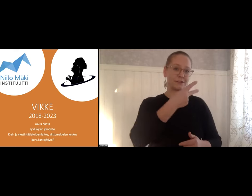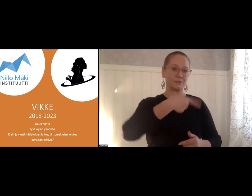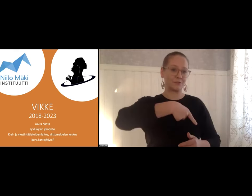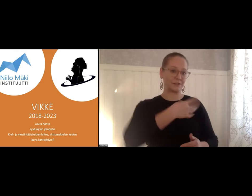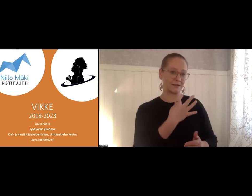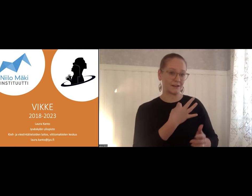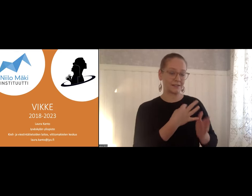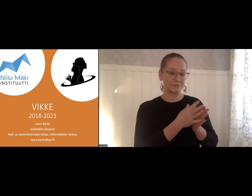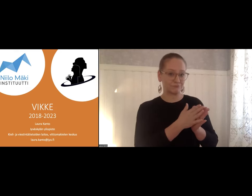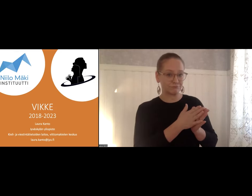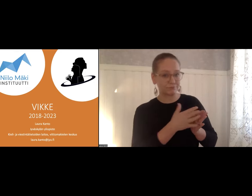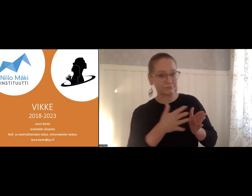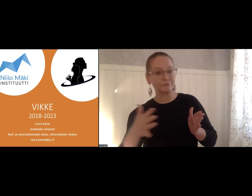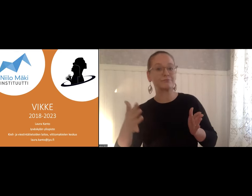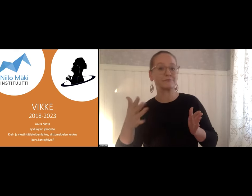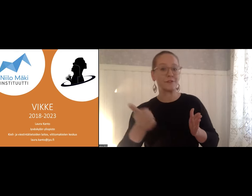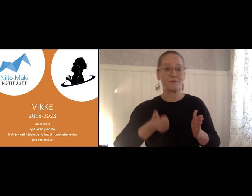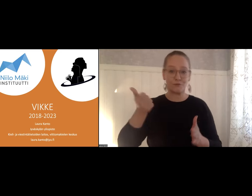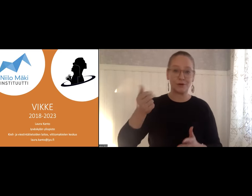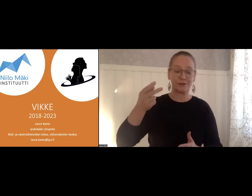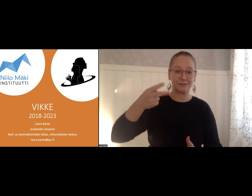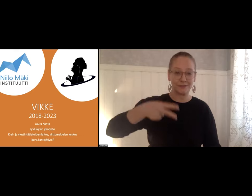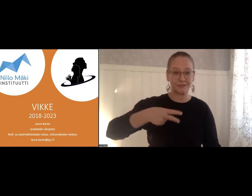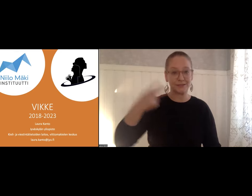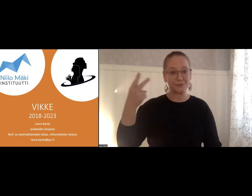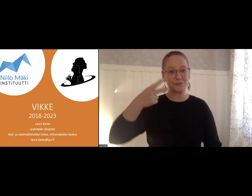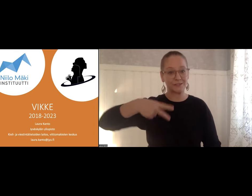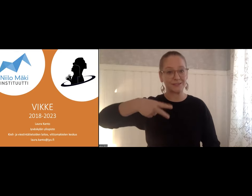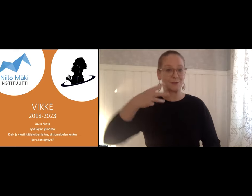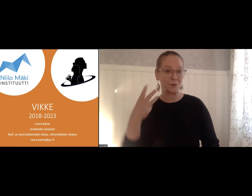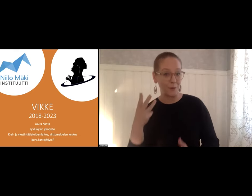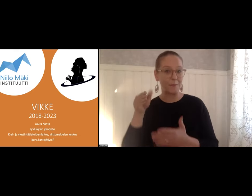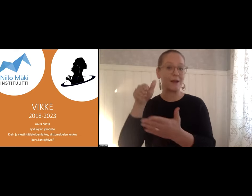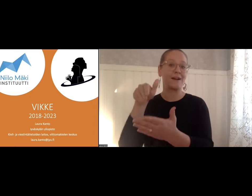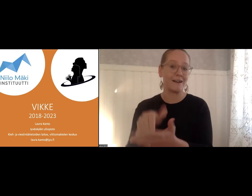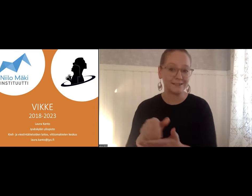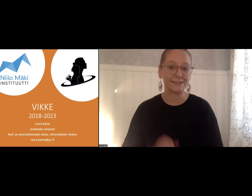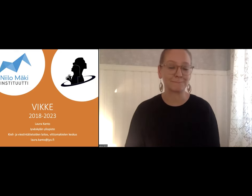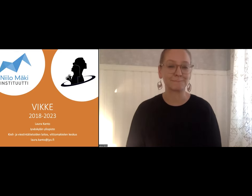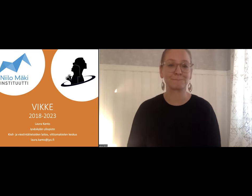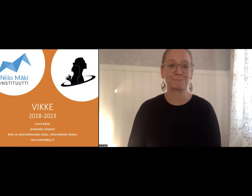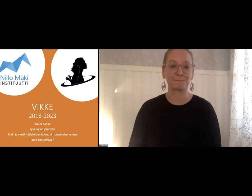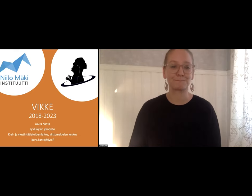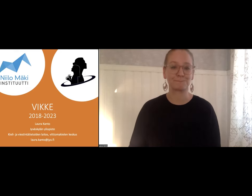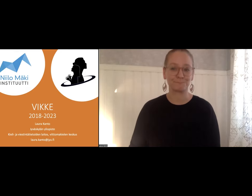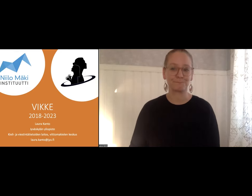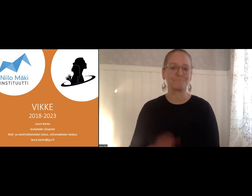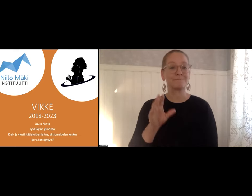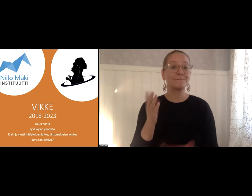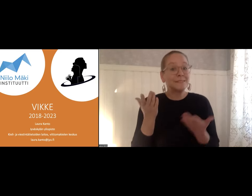Vikke on ollut toiminnassa 2018 vuodesta vuoteen 2023.